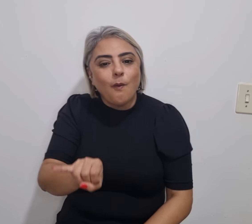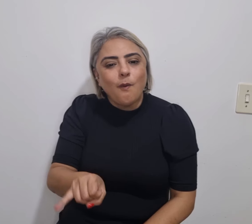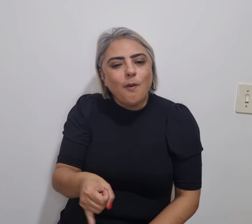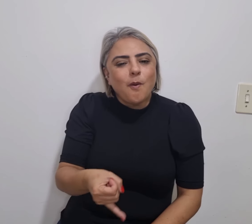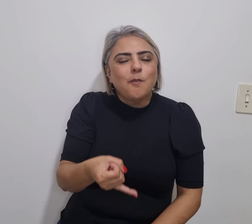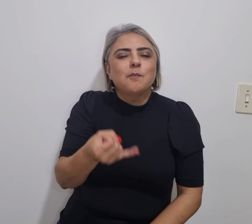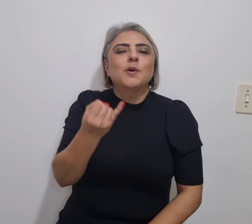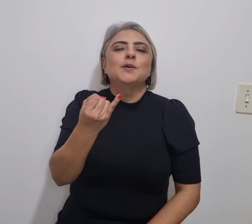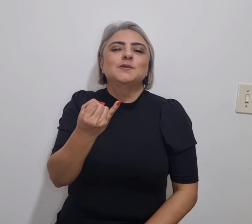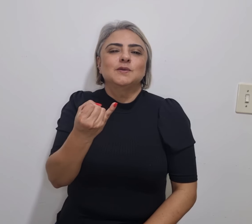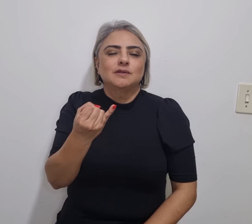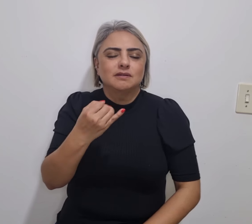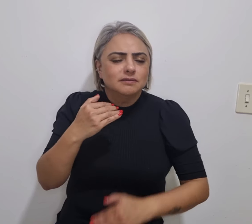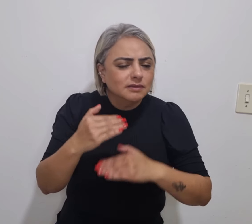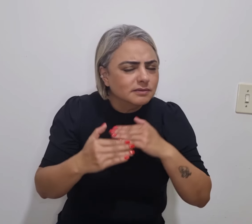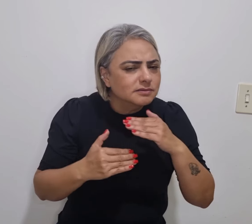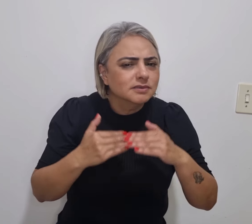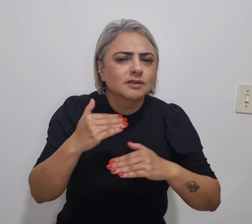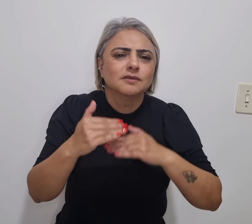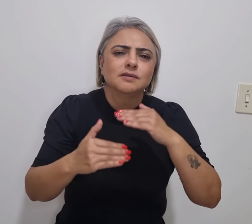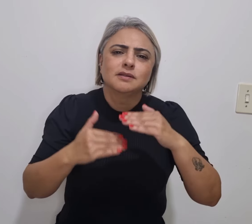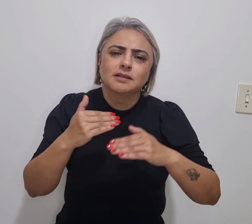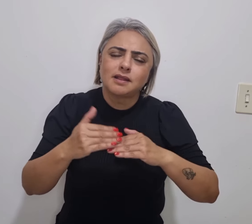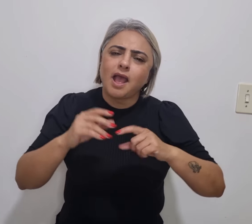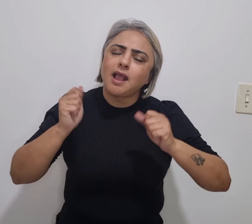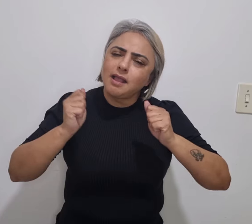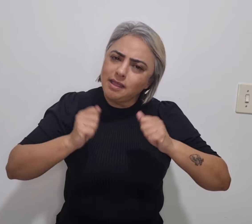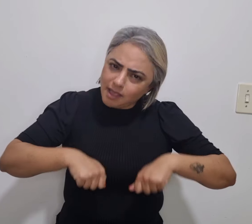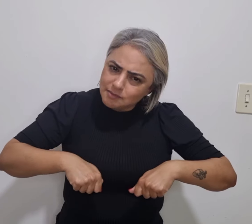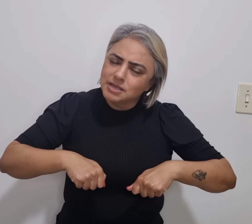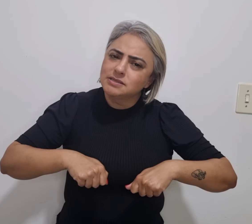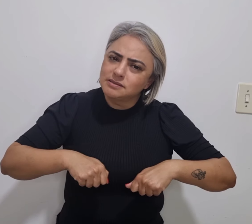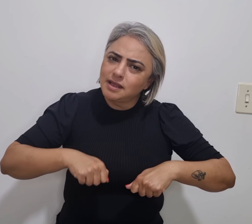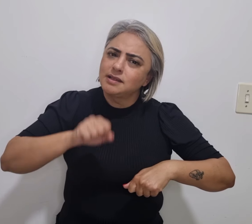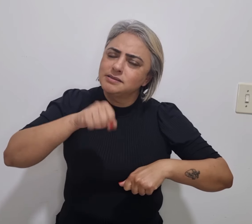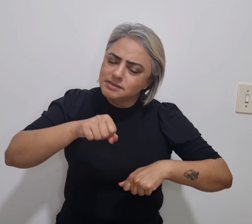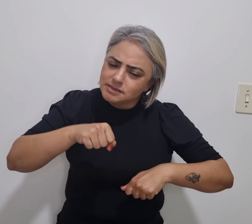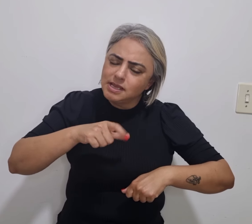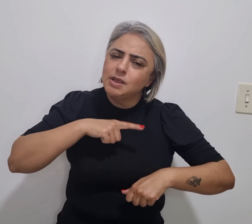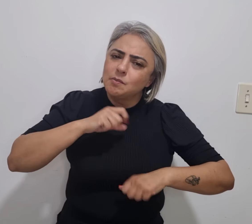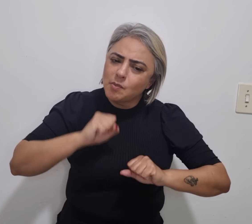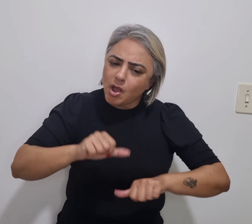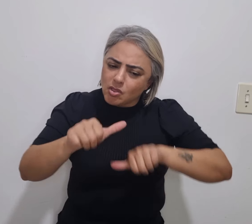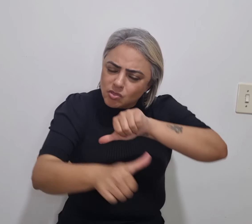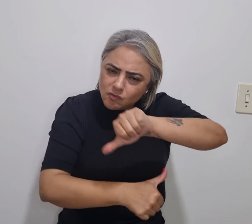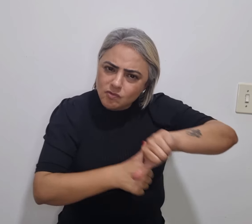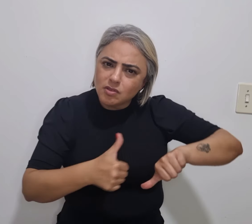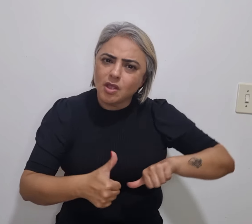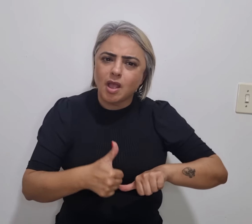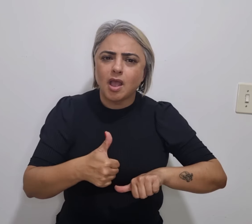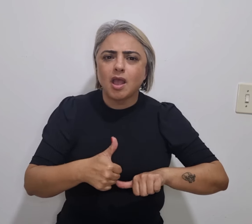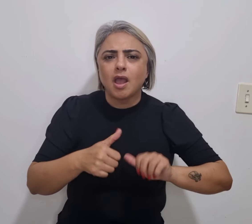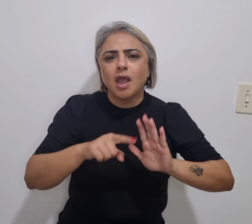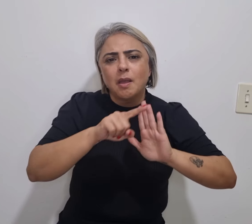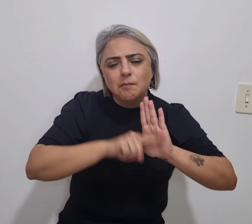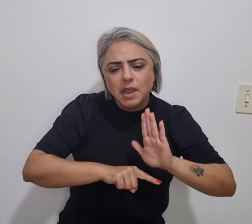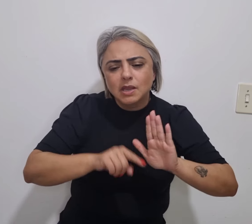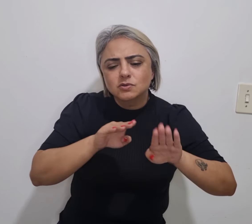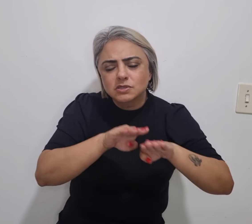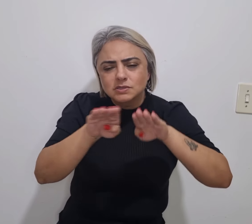oportunidade de desenvolverem suas capacidades e poderem tornar-se menos desiguais. O